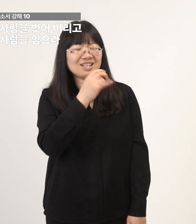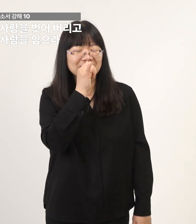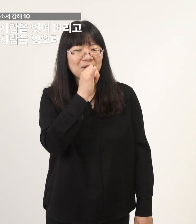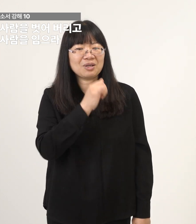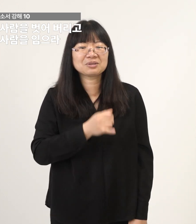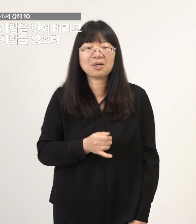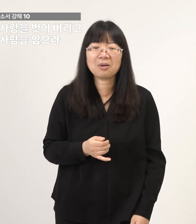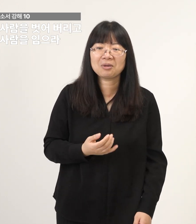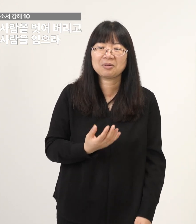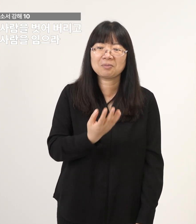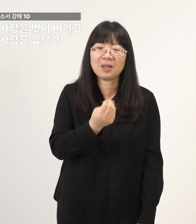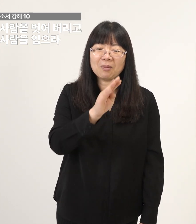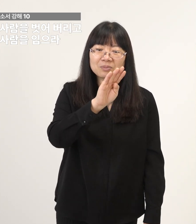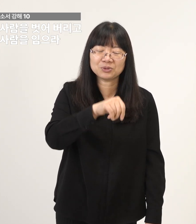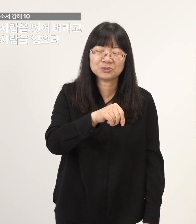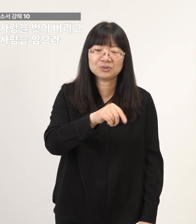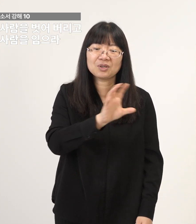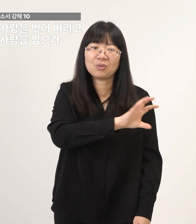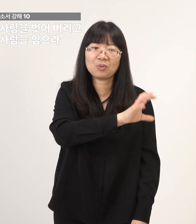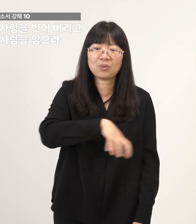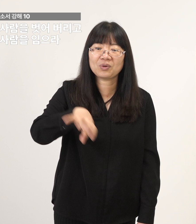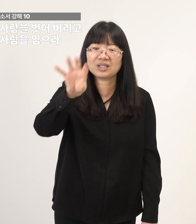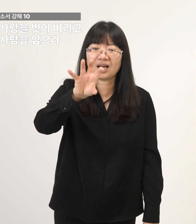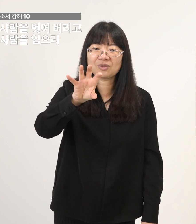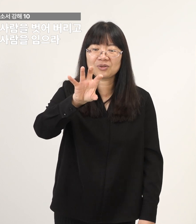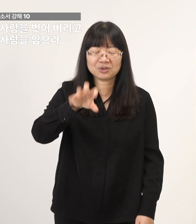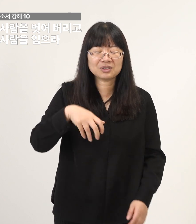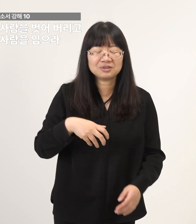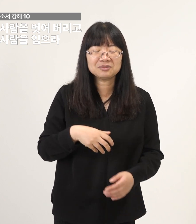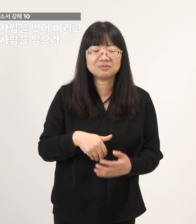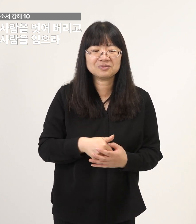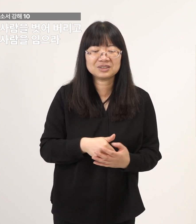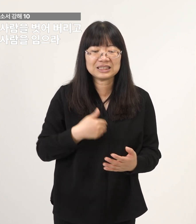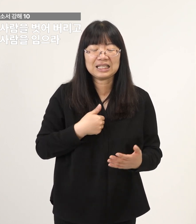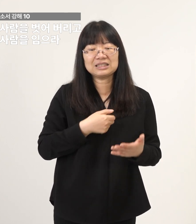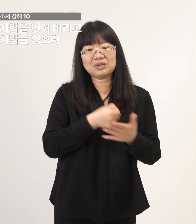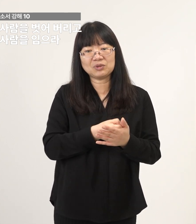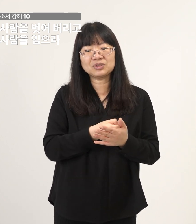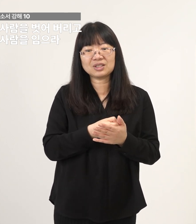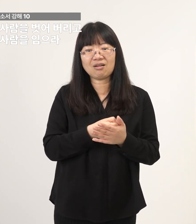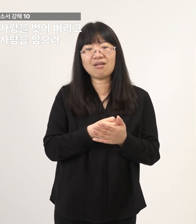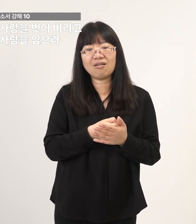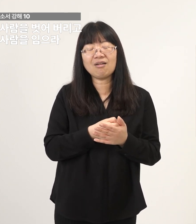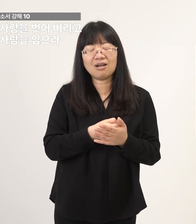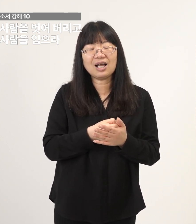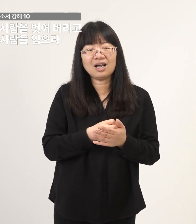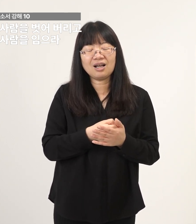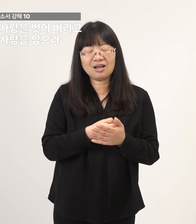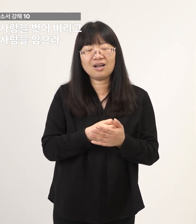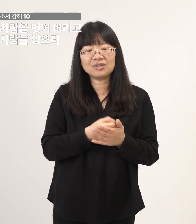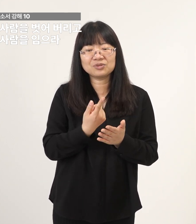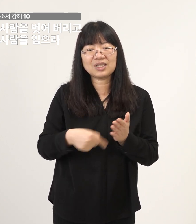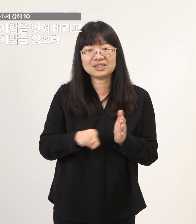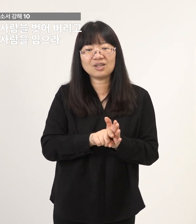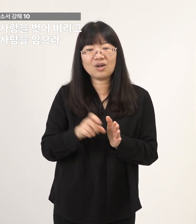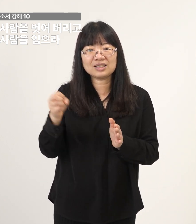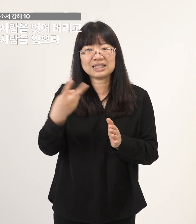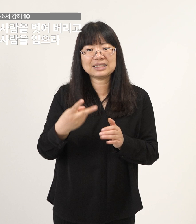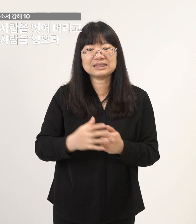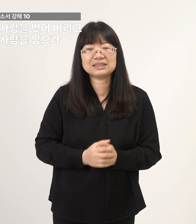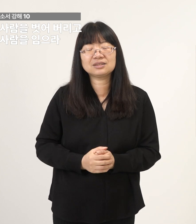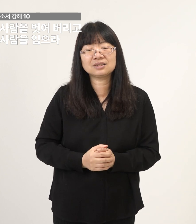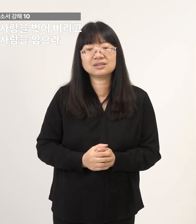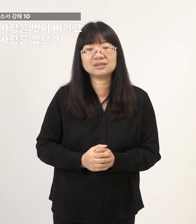그래서 몇 부 올리라 그러면 또 몇 대 무슨 설교했지 이렇게 뒤집어 보다가 그 표현은 좀